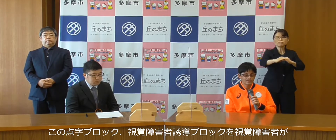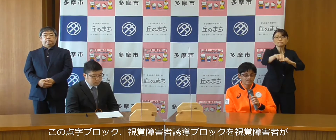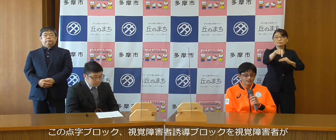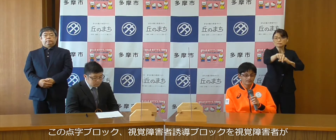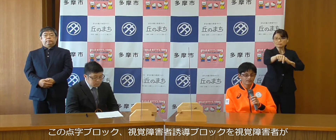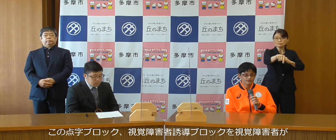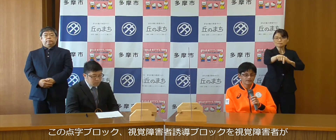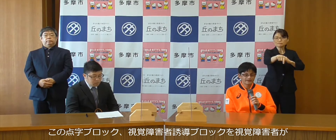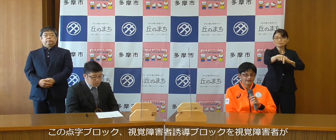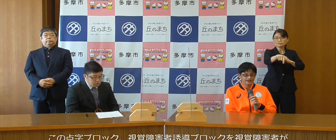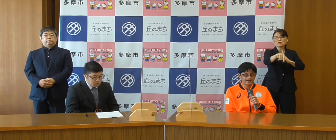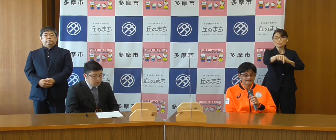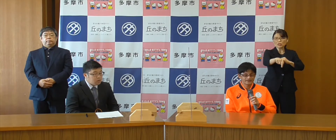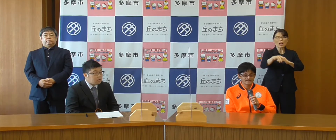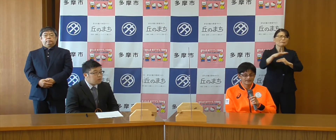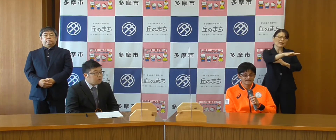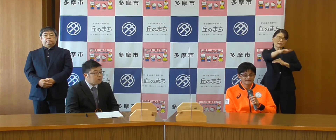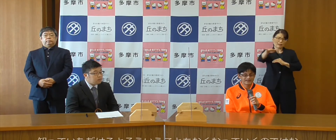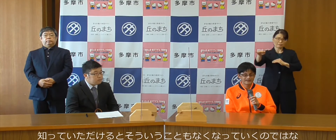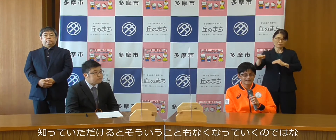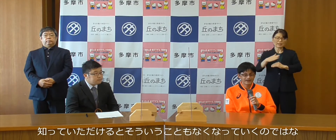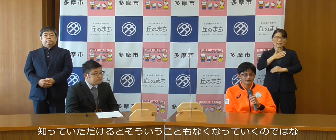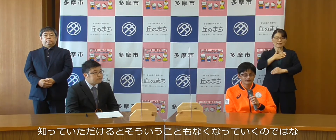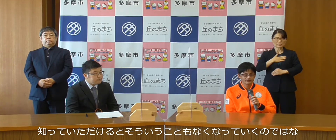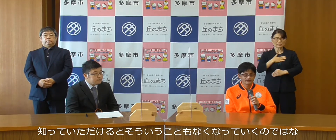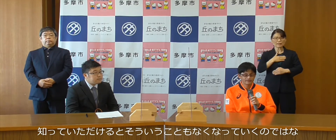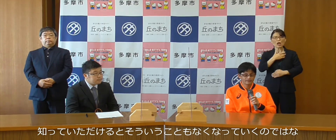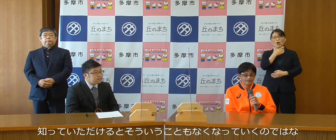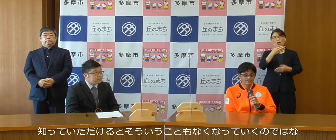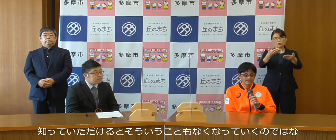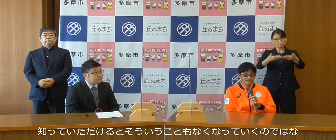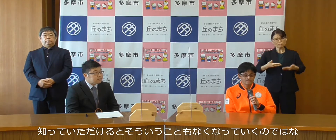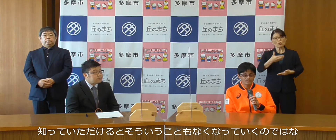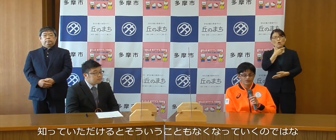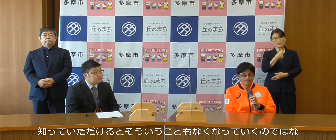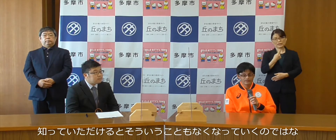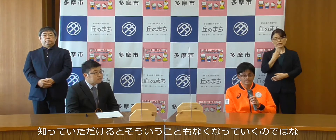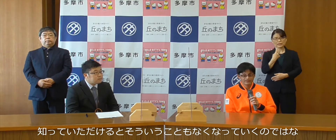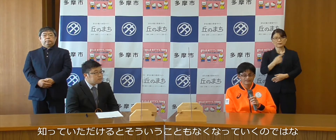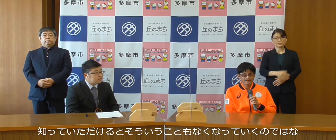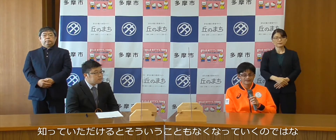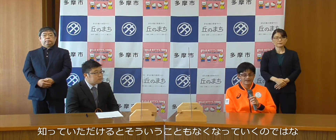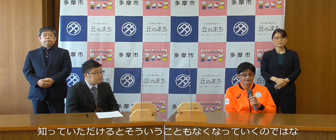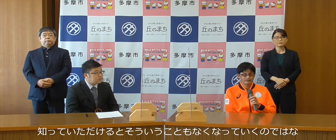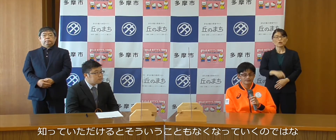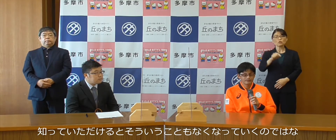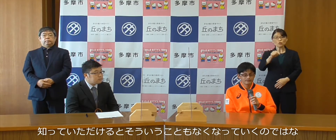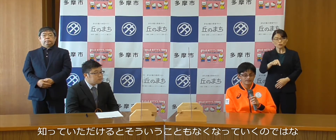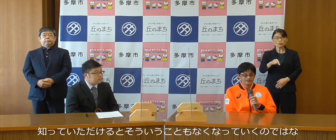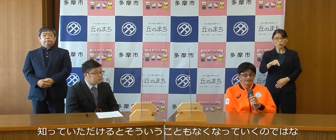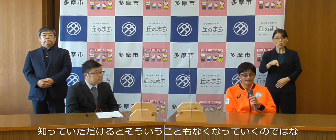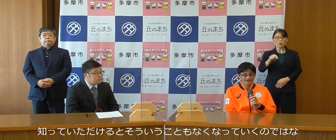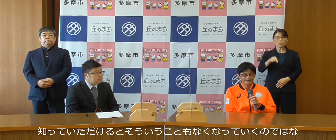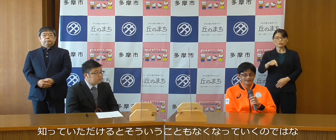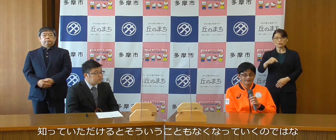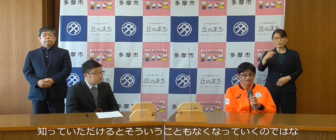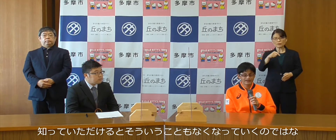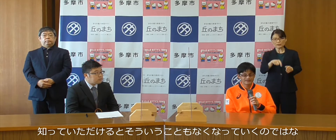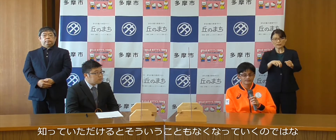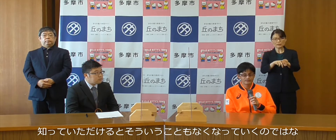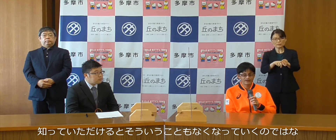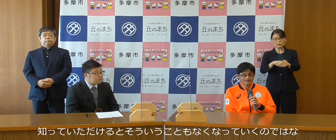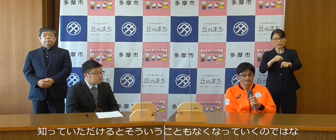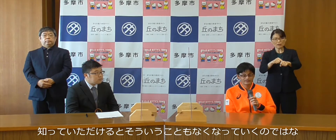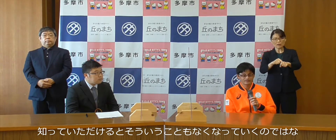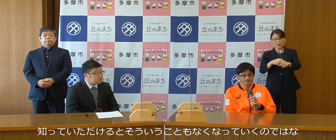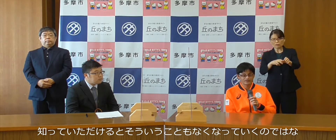を多くの方々が知っていただけると、そういうこともなくなっていくんではないかなと